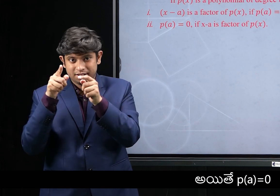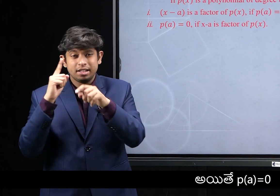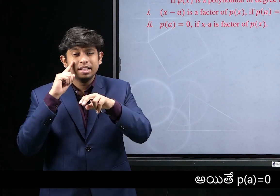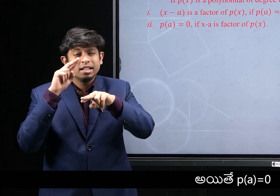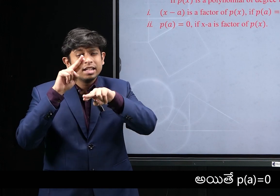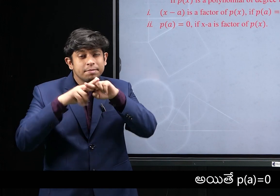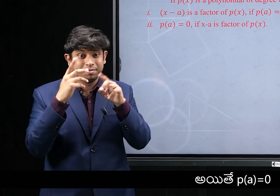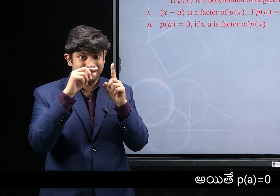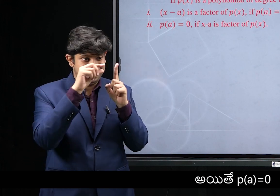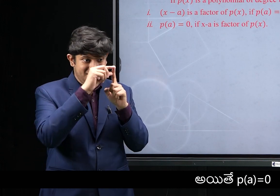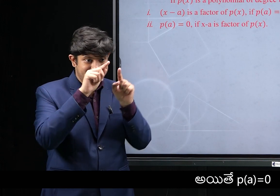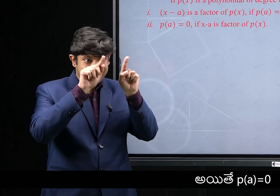pa 0.